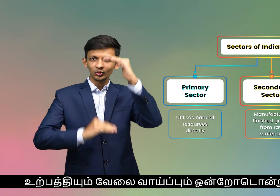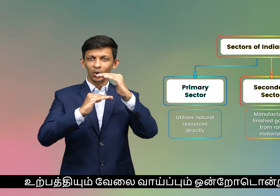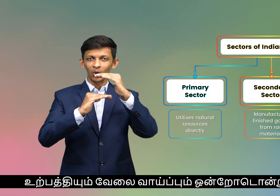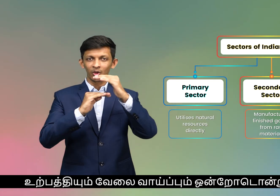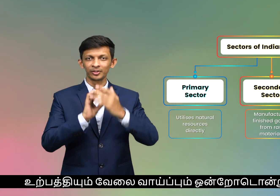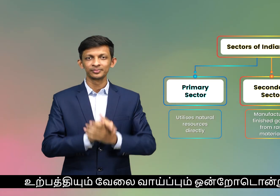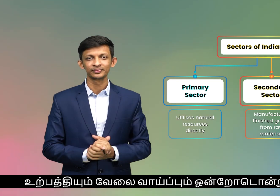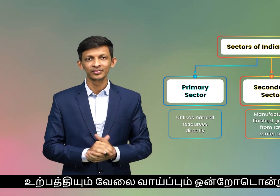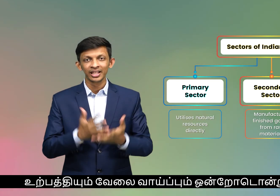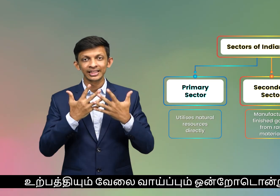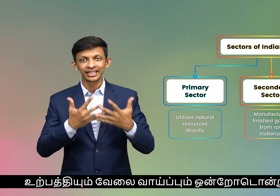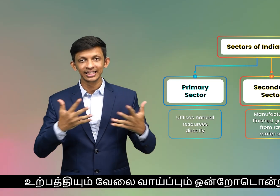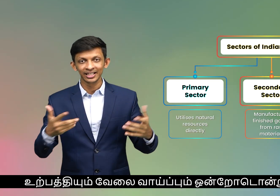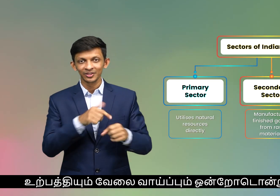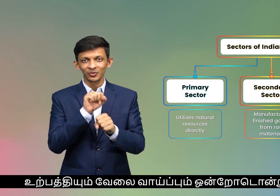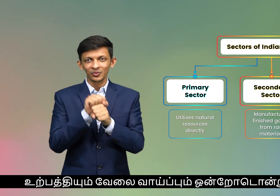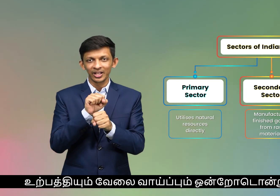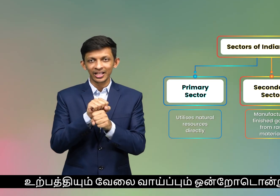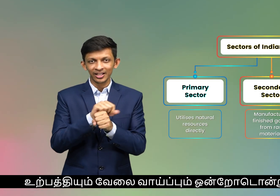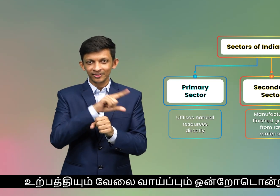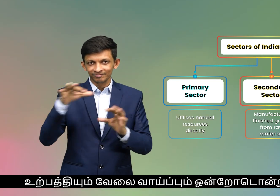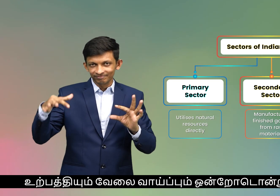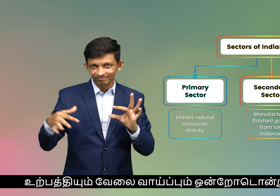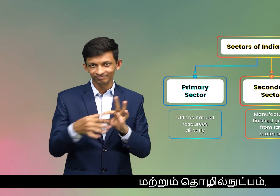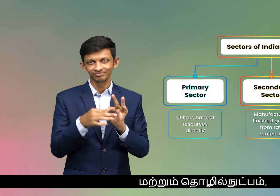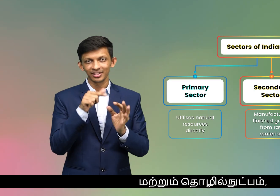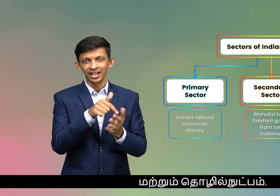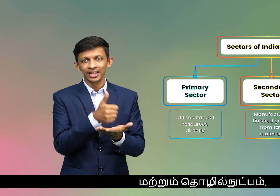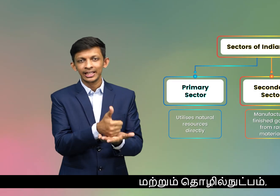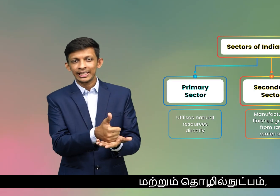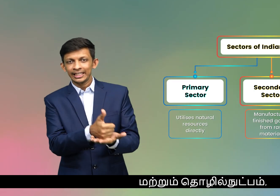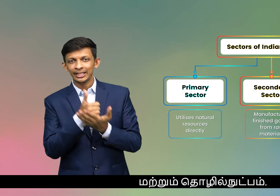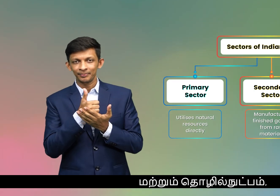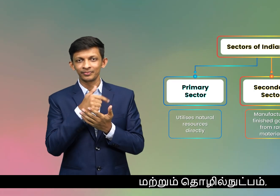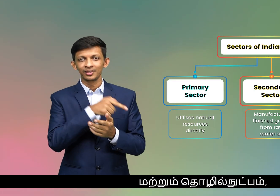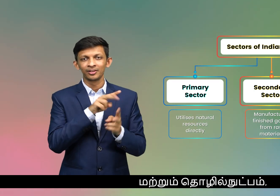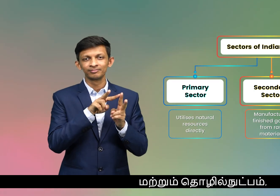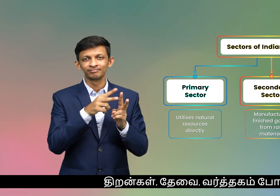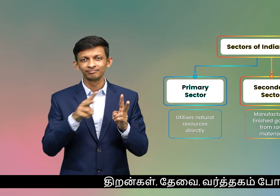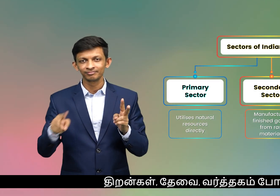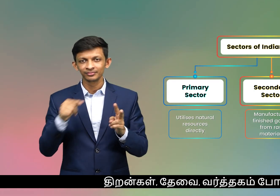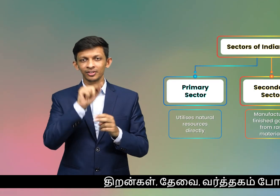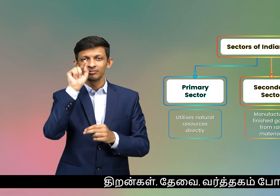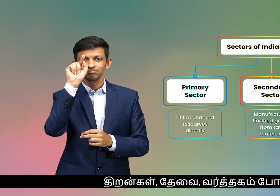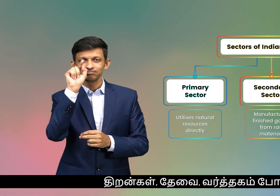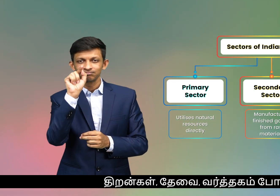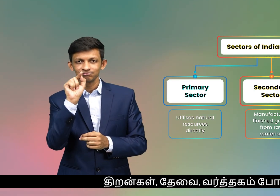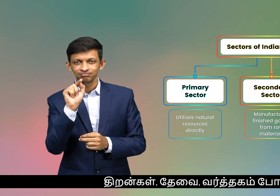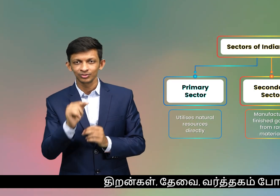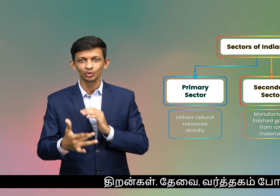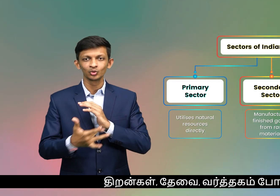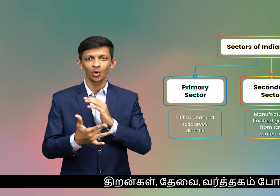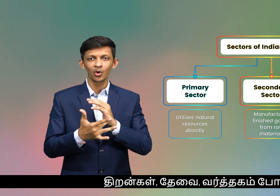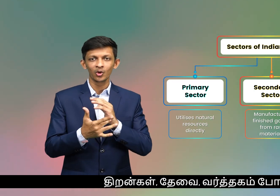உற்பத்தியும் வேலைவாய்ப்பும் ஒன்றோடொன்று தொடர்புடையது மற்றும் தொழில்நுட்பம், திறன்கள்,